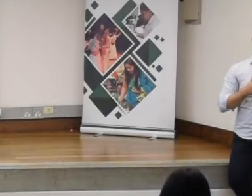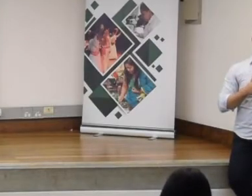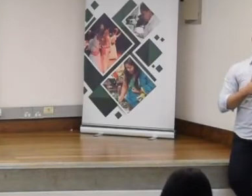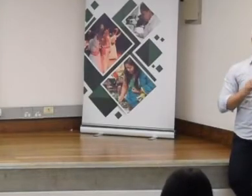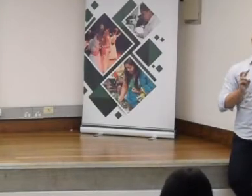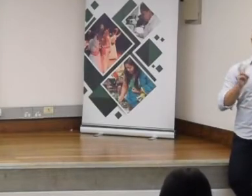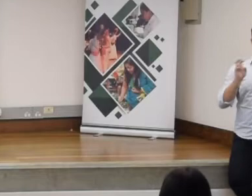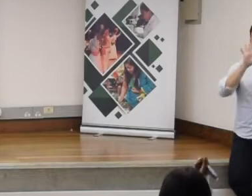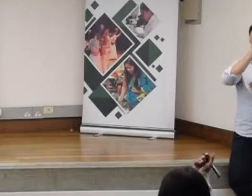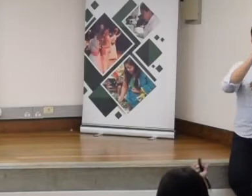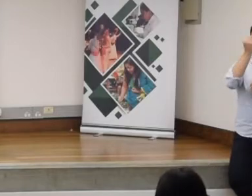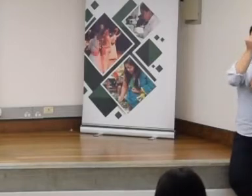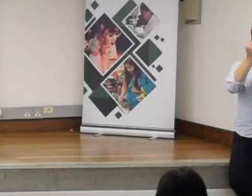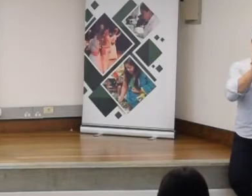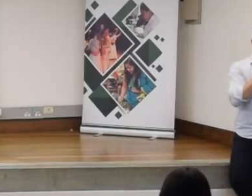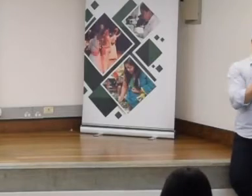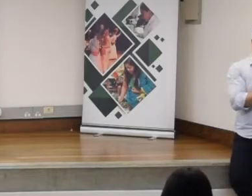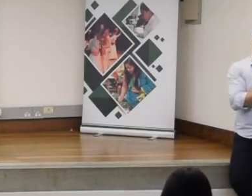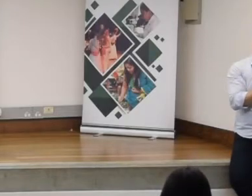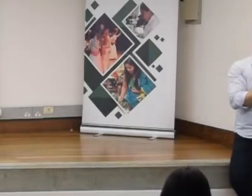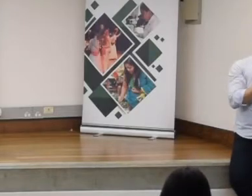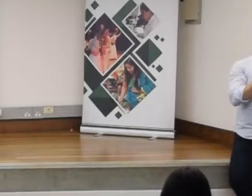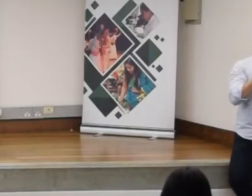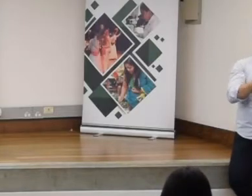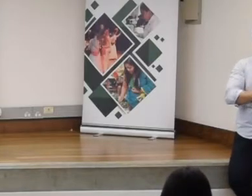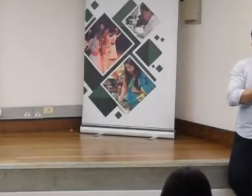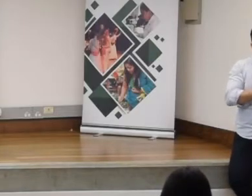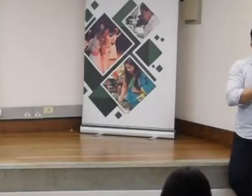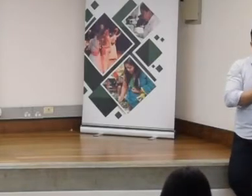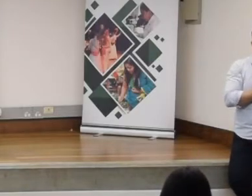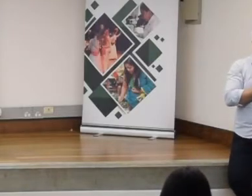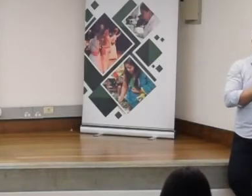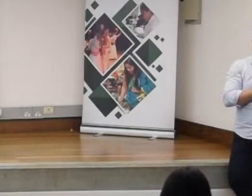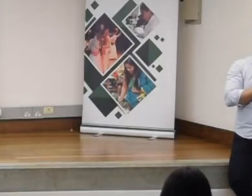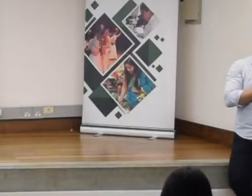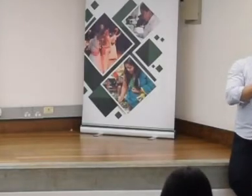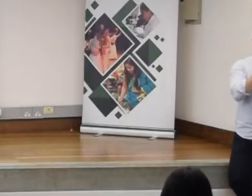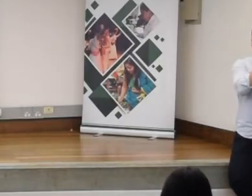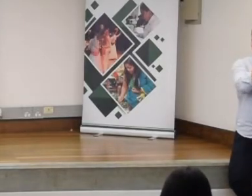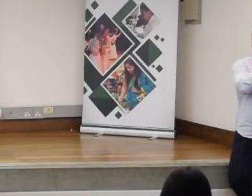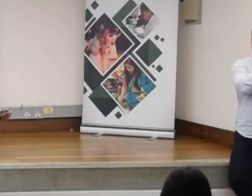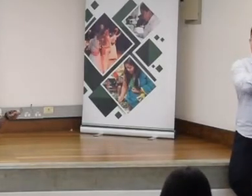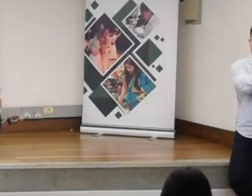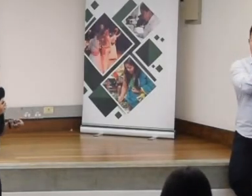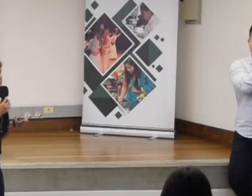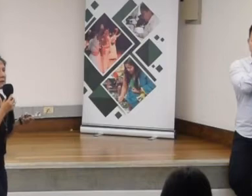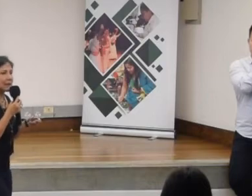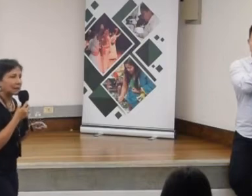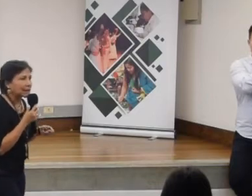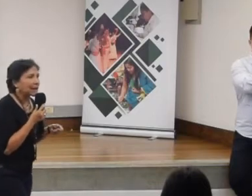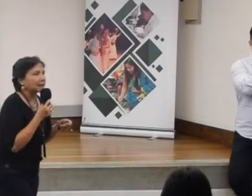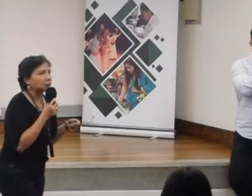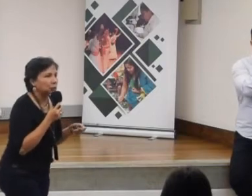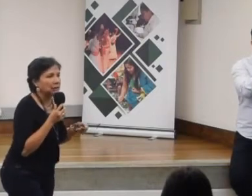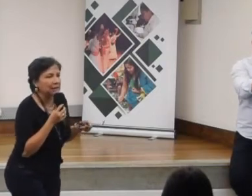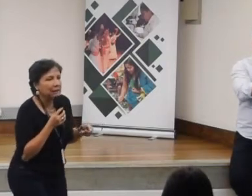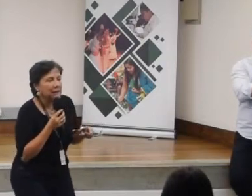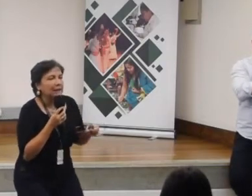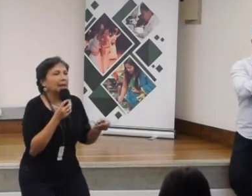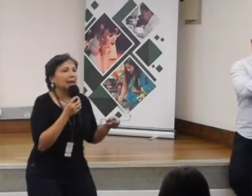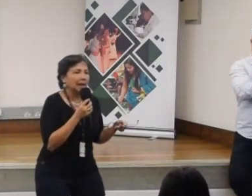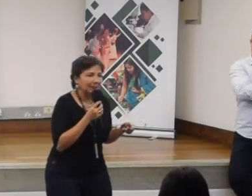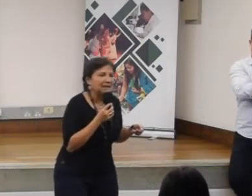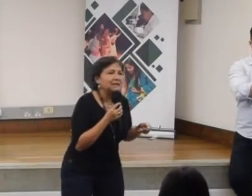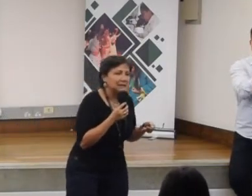desde la disciplina. ¿Cómo entiende la tutoría ciencias exactas? ¿Cómo entiende la